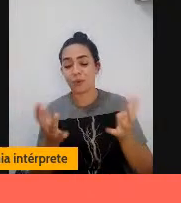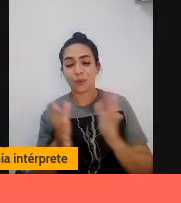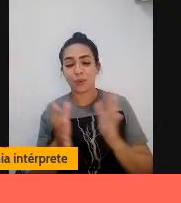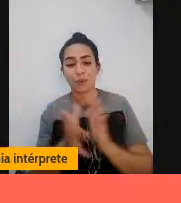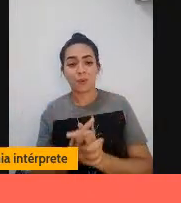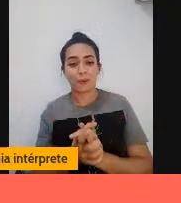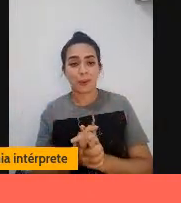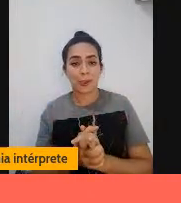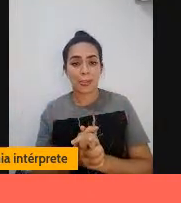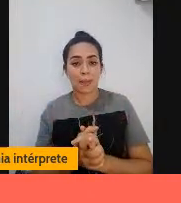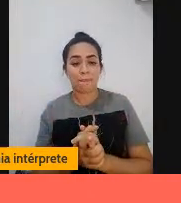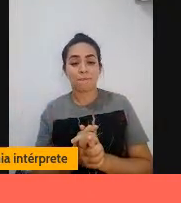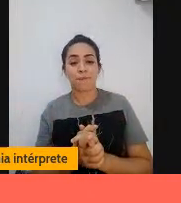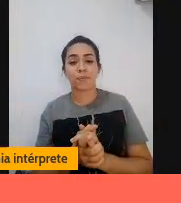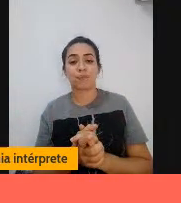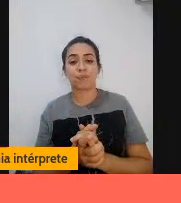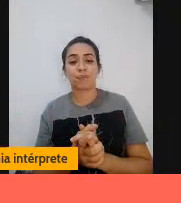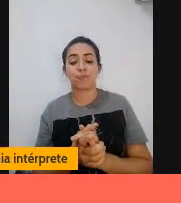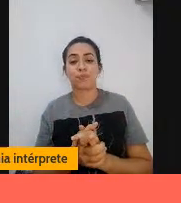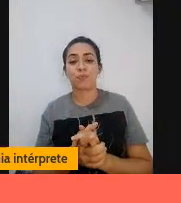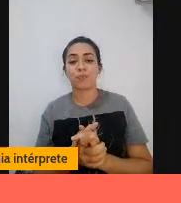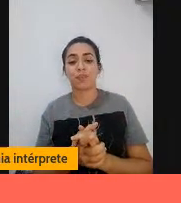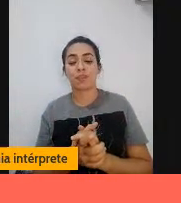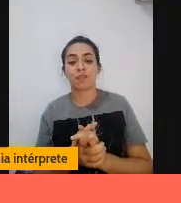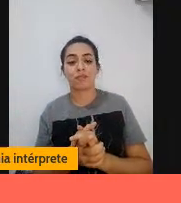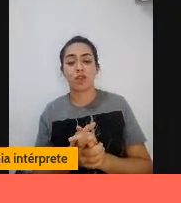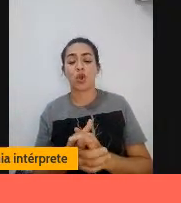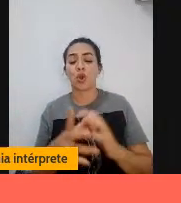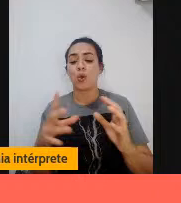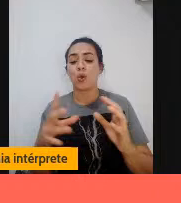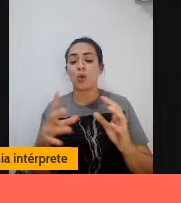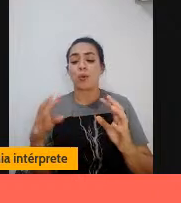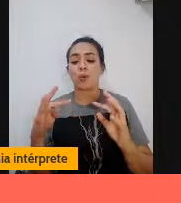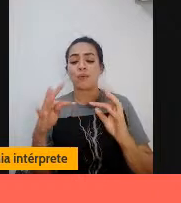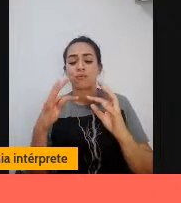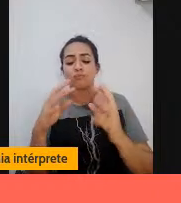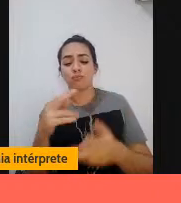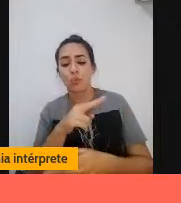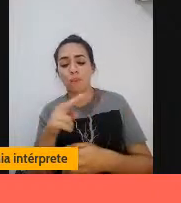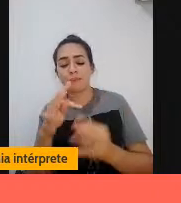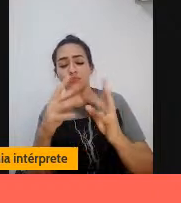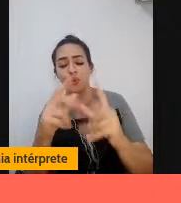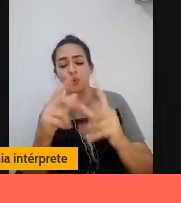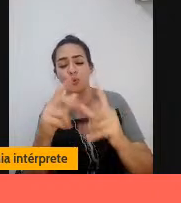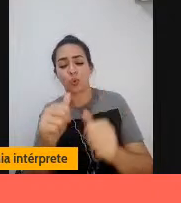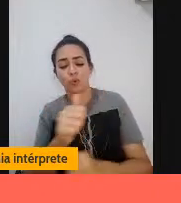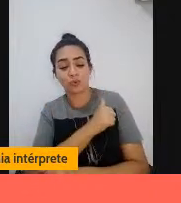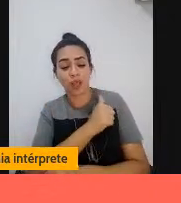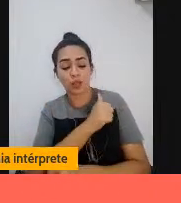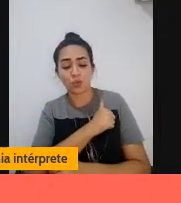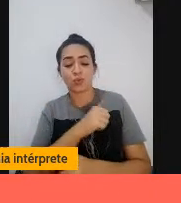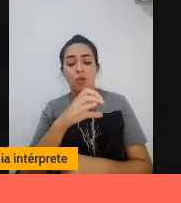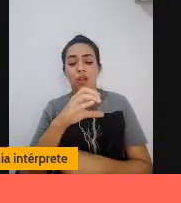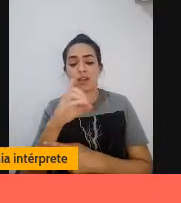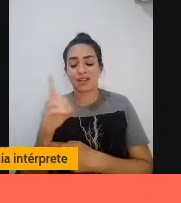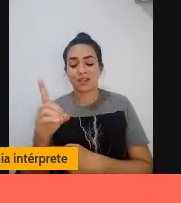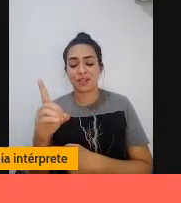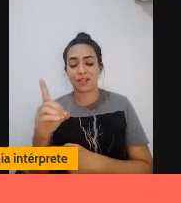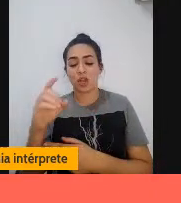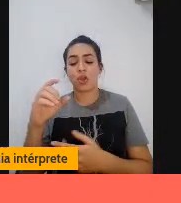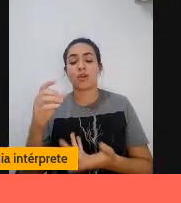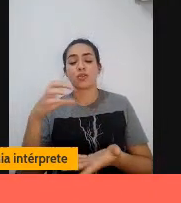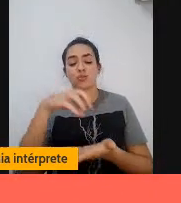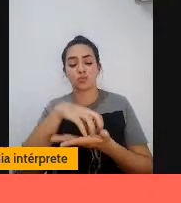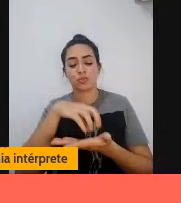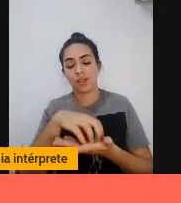né, em todo o corpo discente, a coordenação, né, do centro, em nome de Roberto Rondon e a